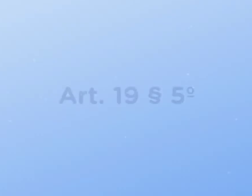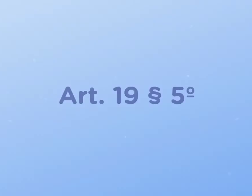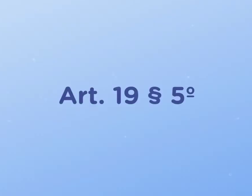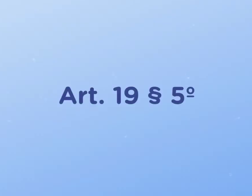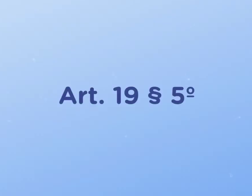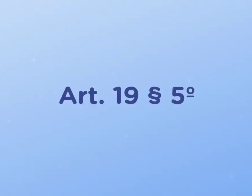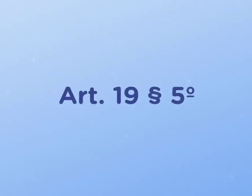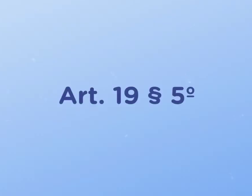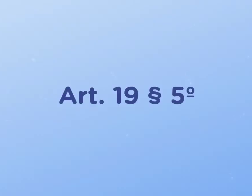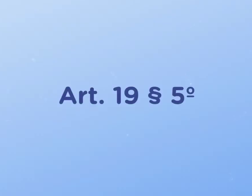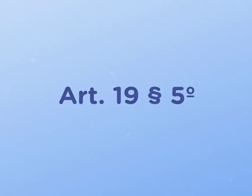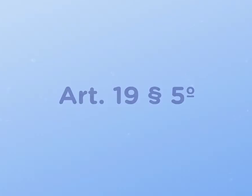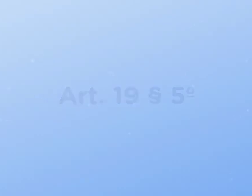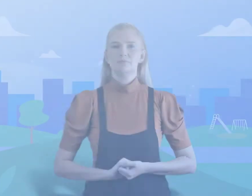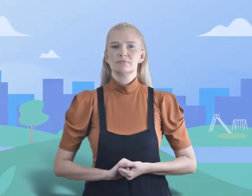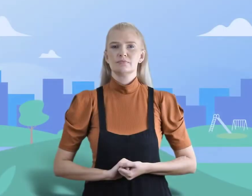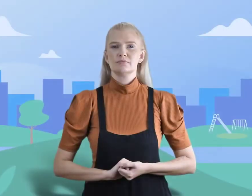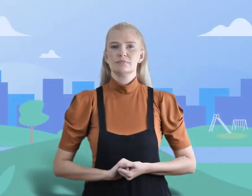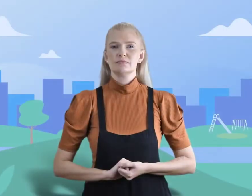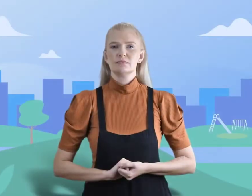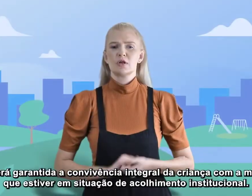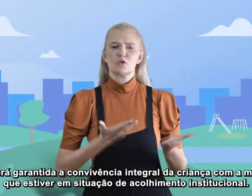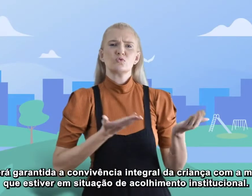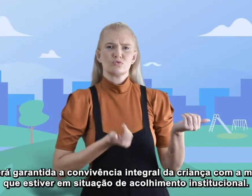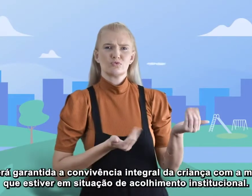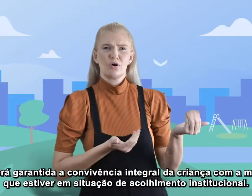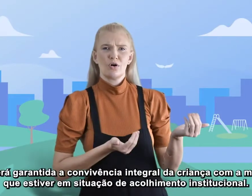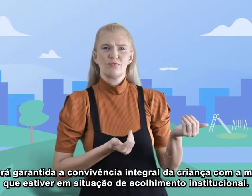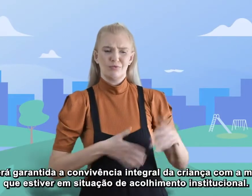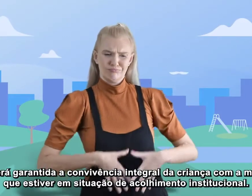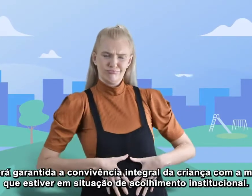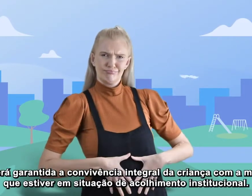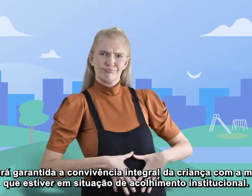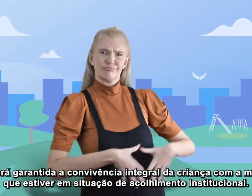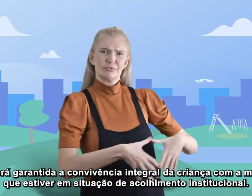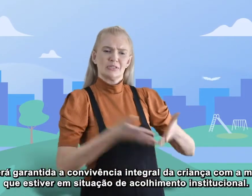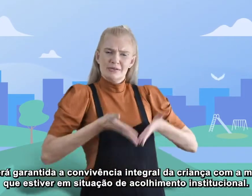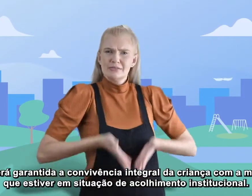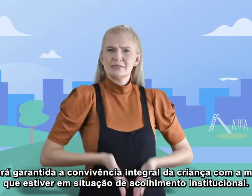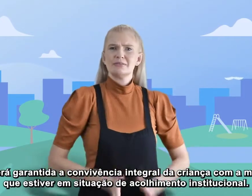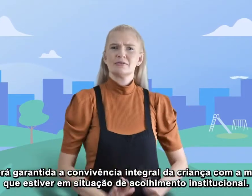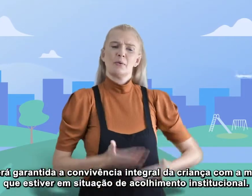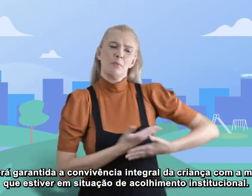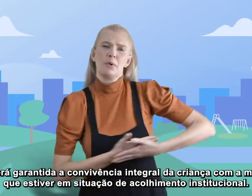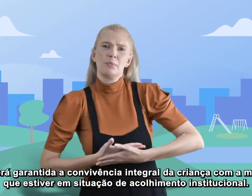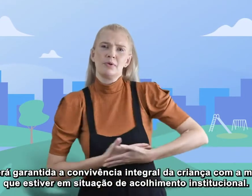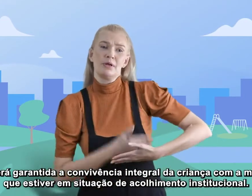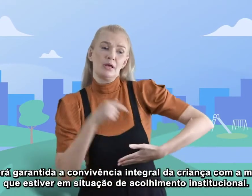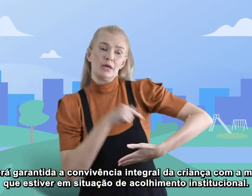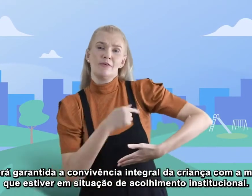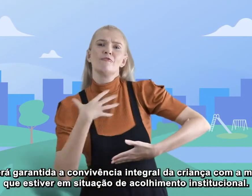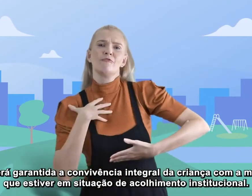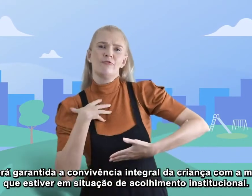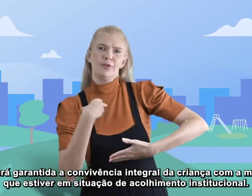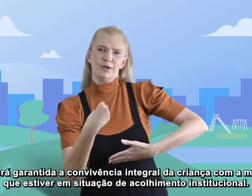Artigo 19, parágrafo 5º. Será garantida a convivência integral da criança com a mãe, que